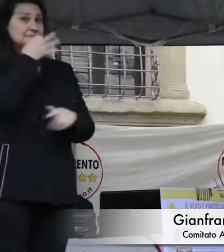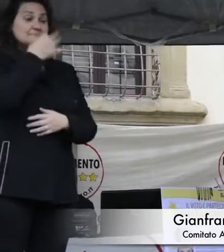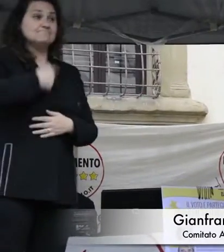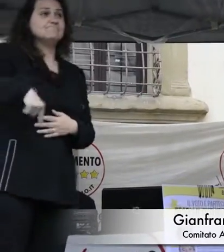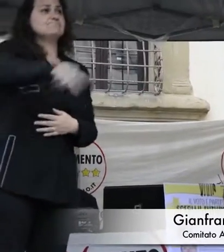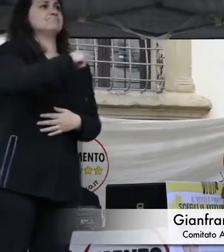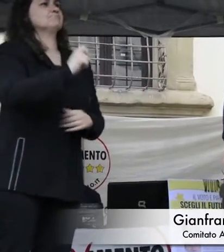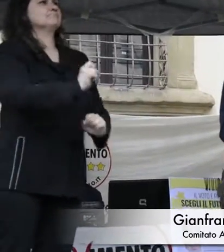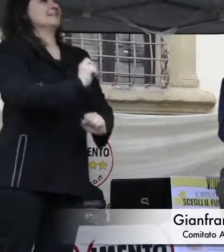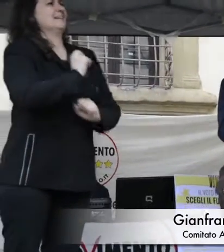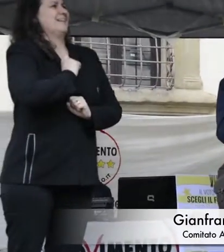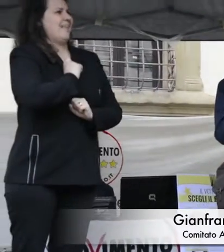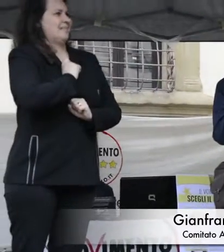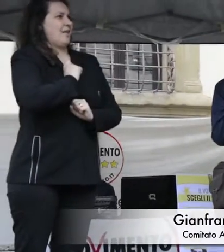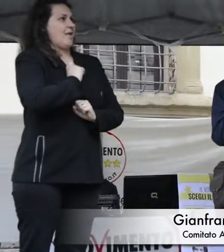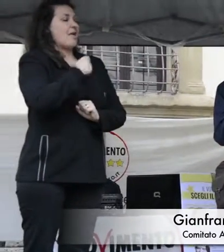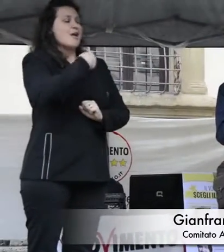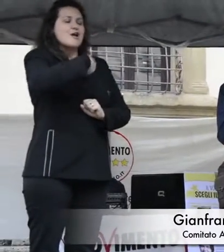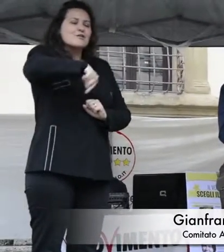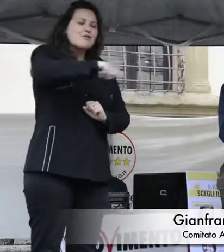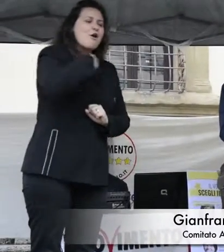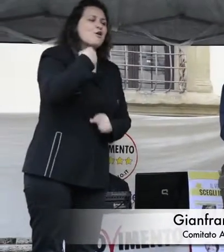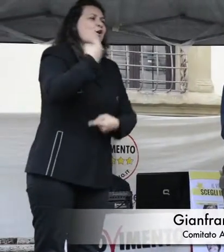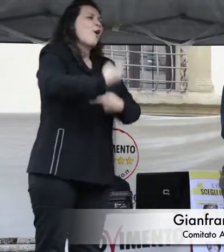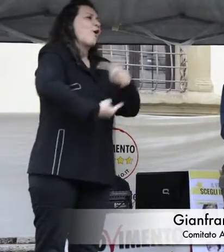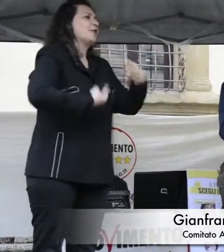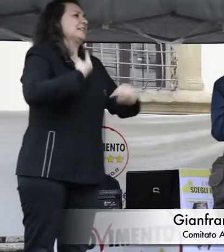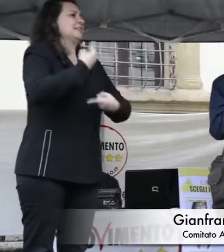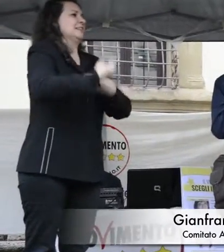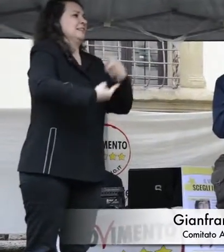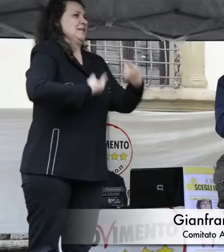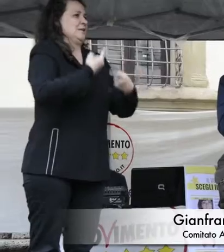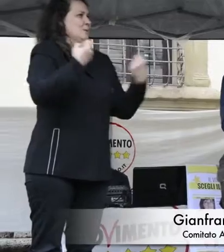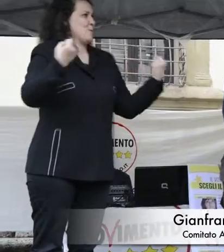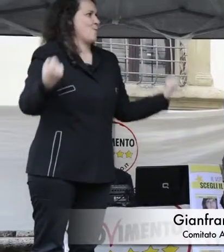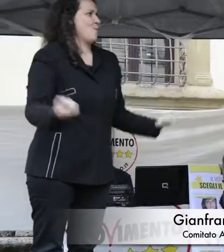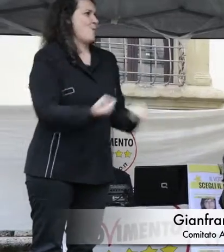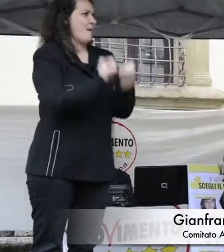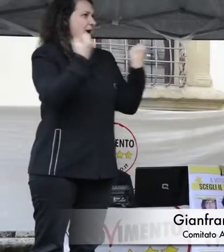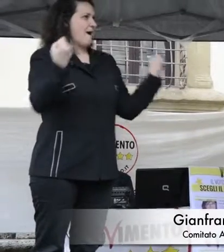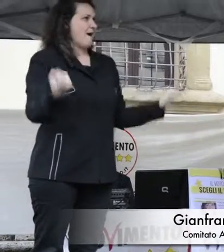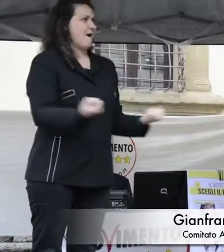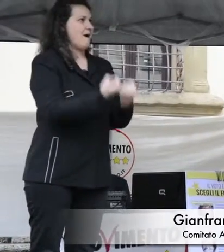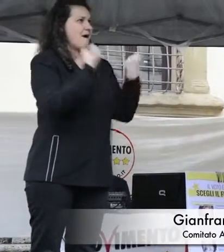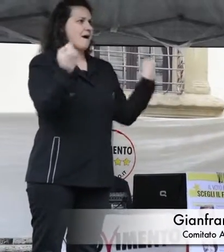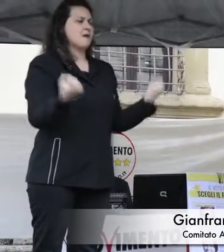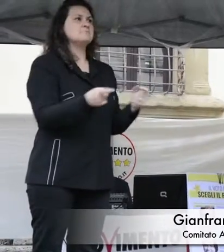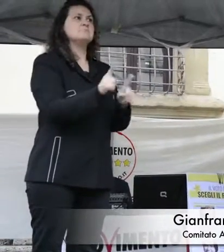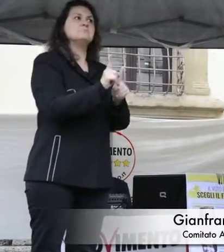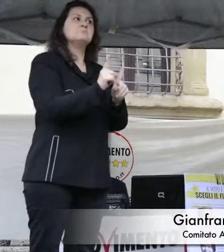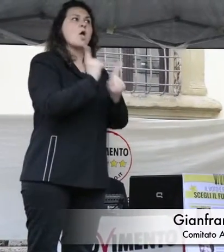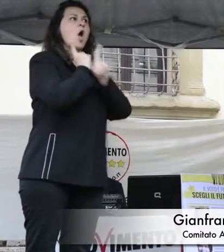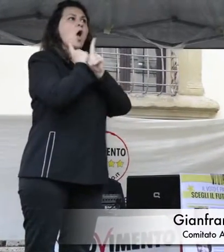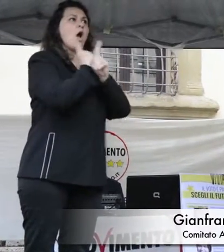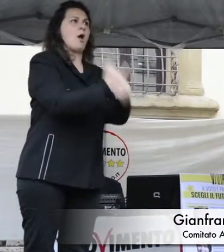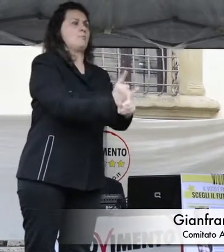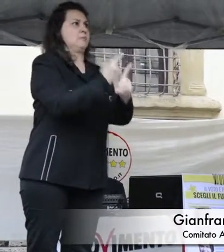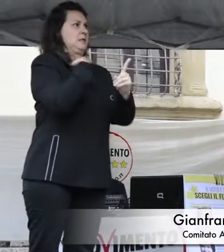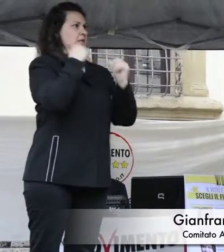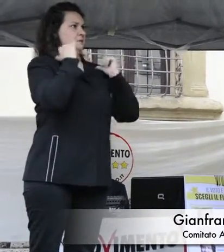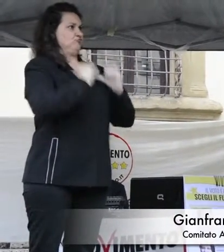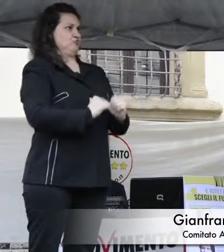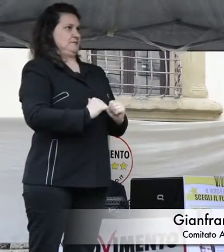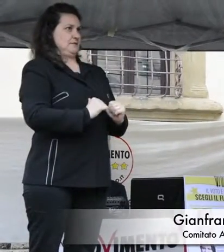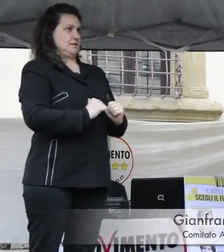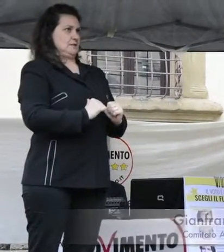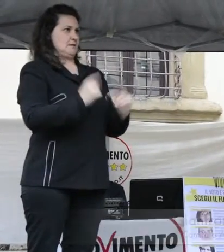continuiamo a fare la campagna di obbedienza civile, perché noi sono anni dopo